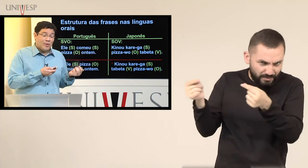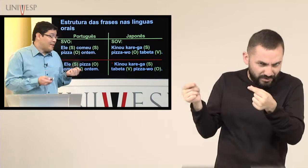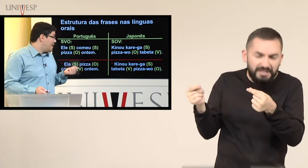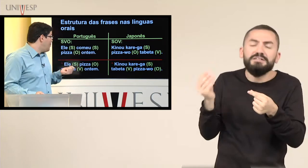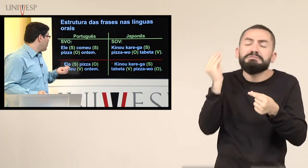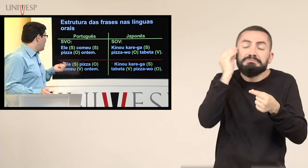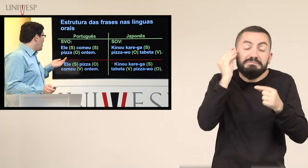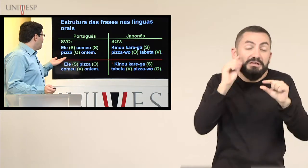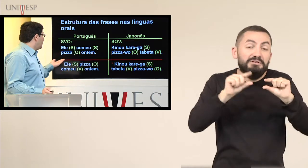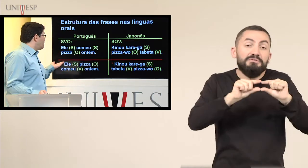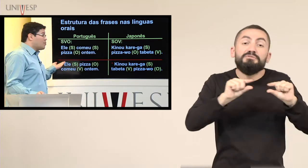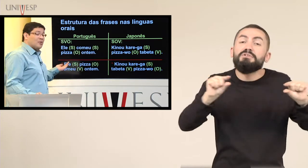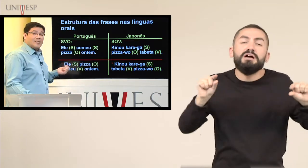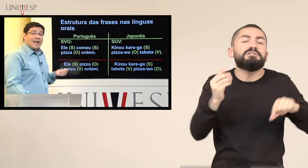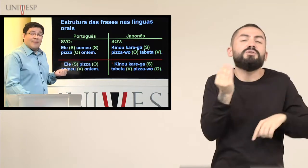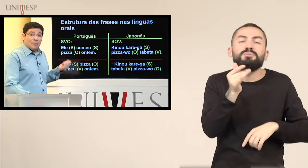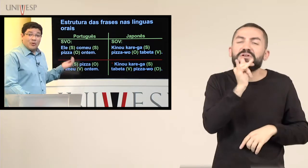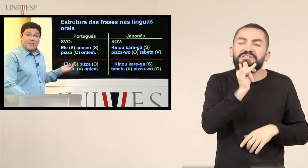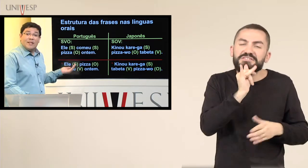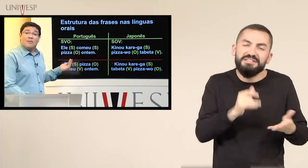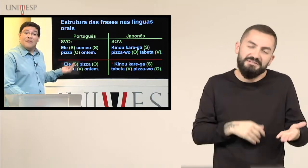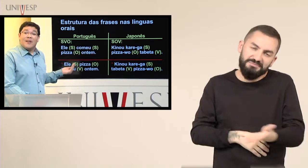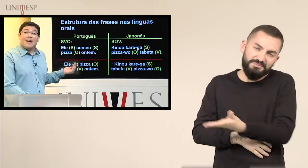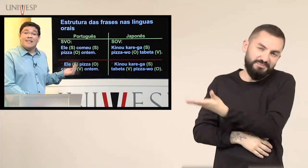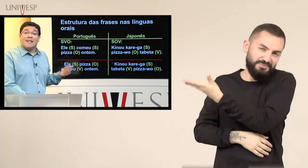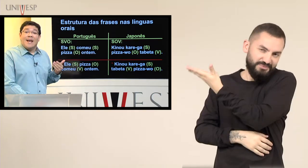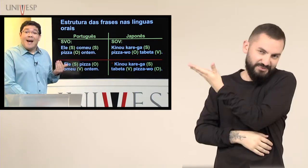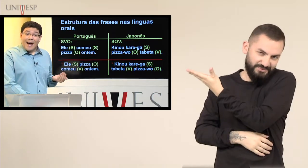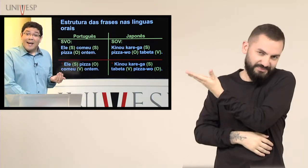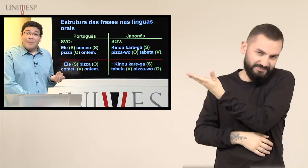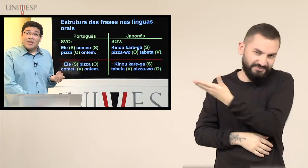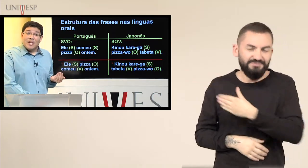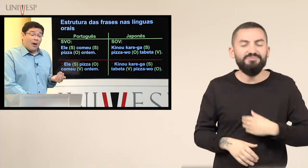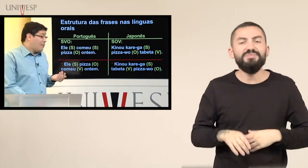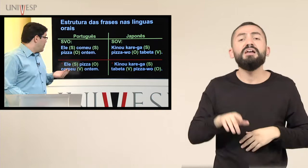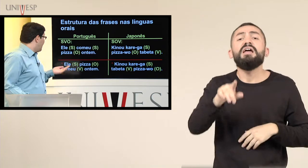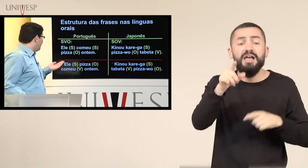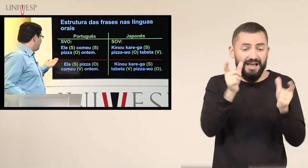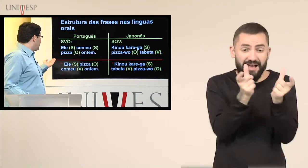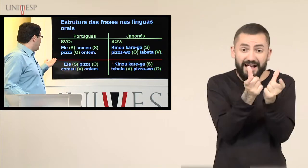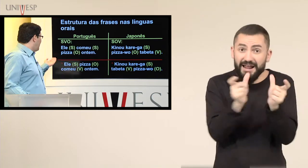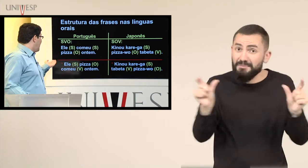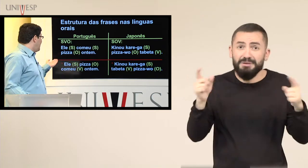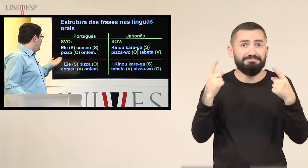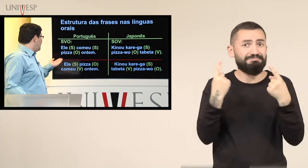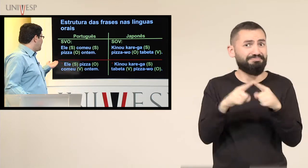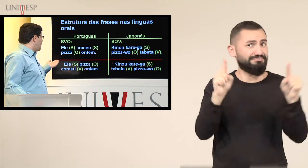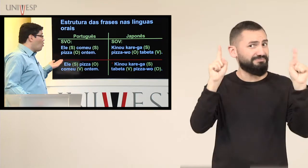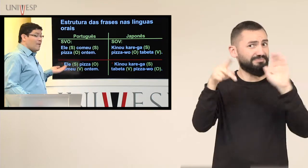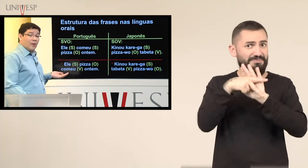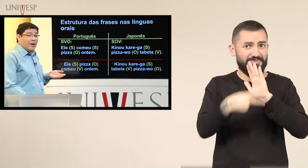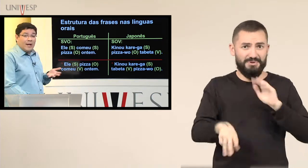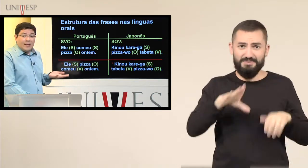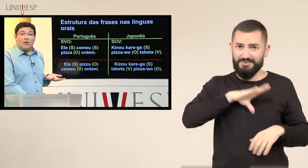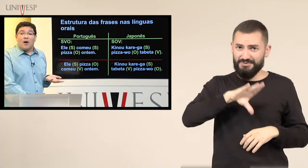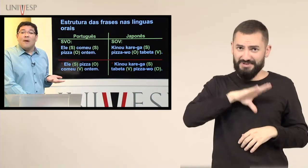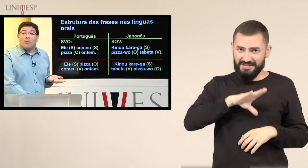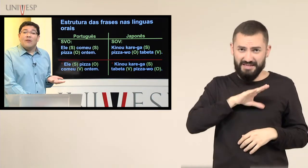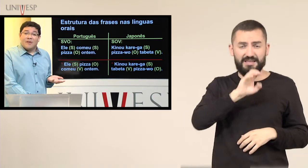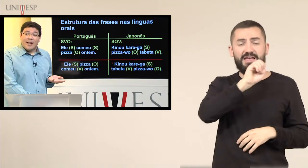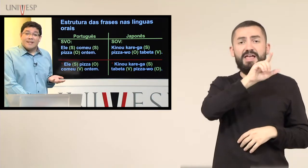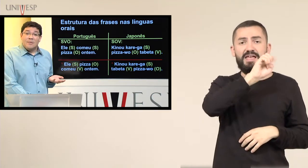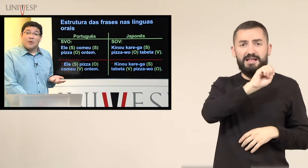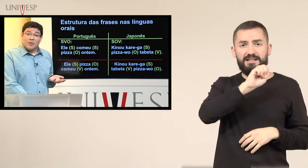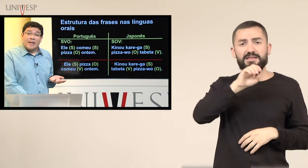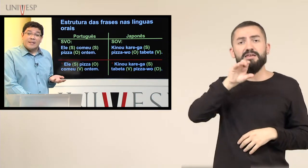japonês, por exemplo, nós vamos produzir uma frase agramatical, né? Vejam, ele, pizza, comeu, não é uma